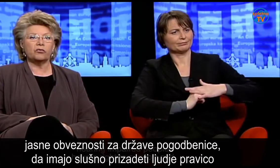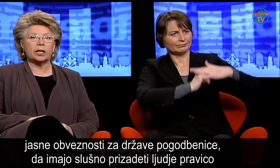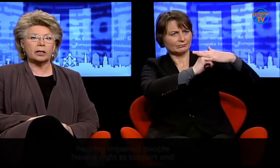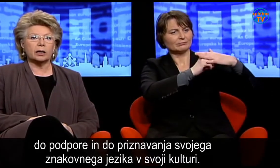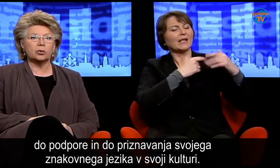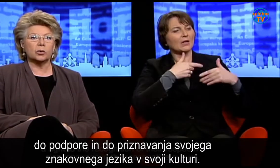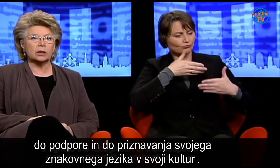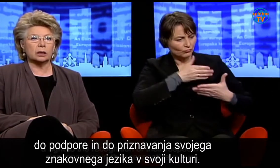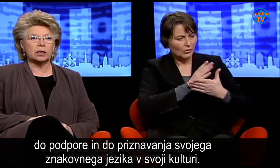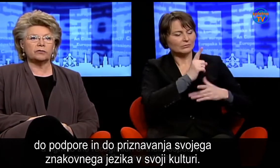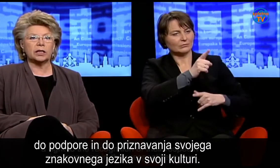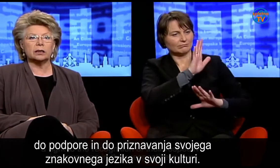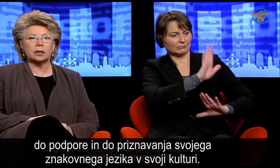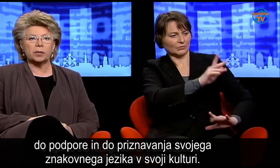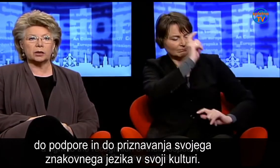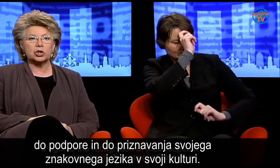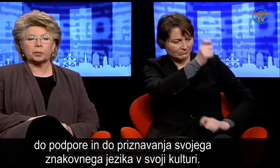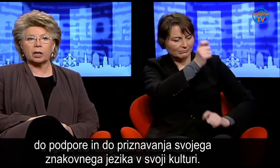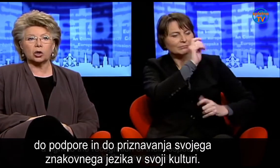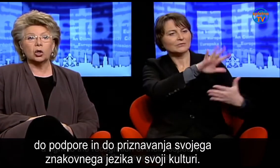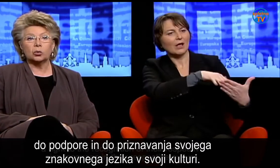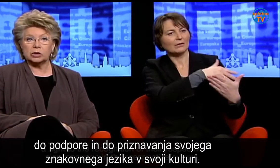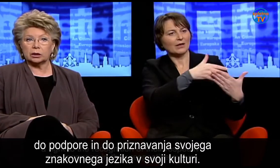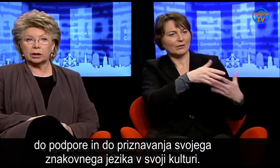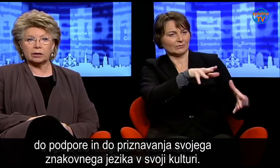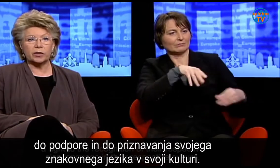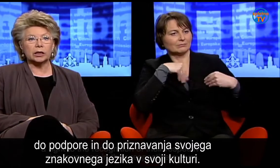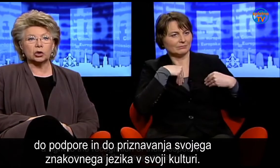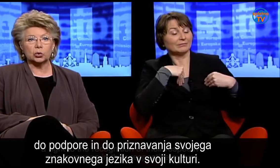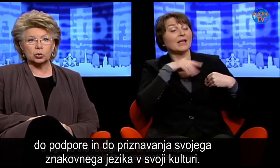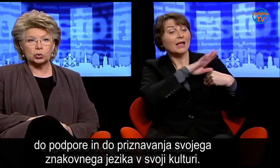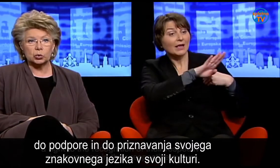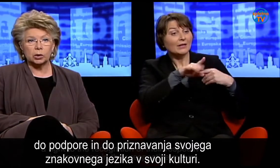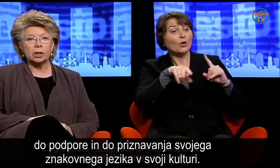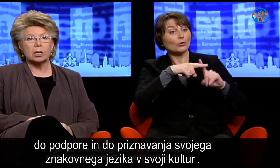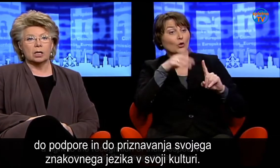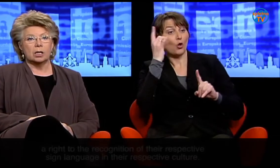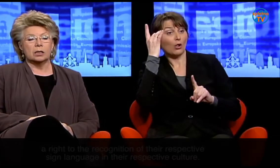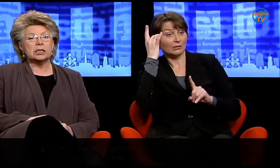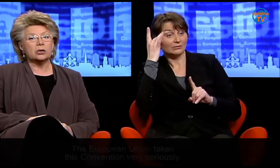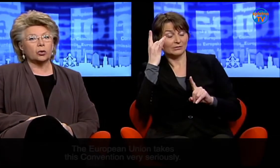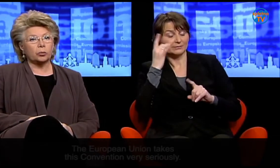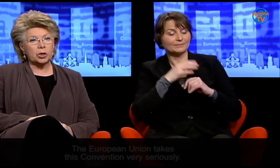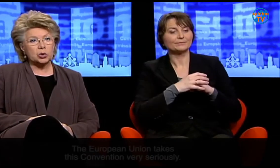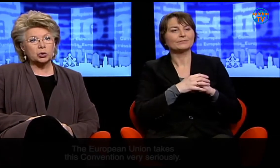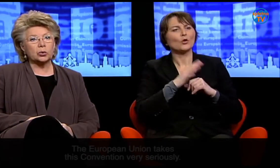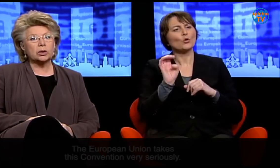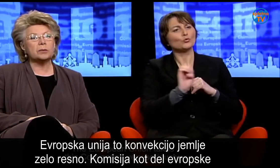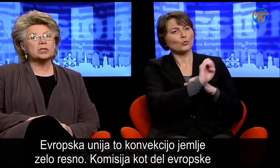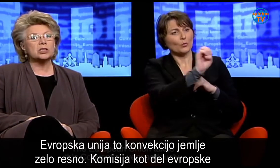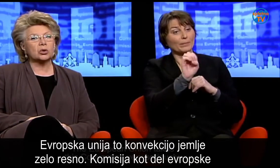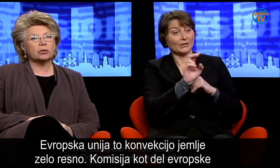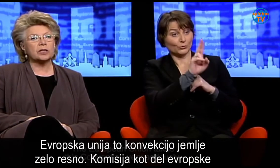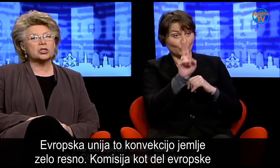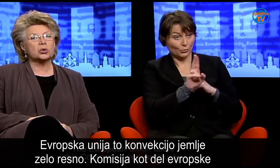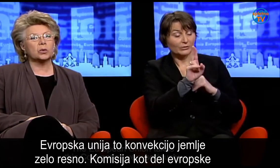Recht auf Anerkennung ihrer jeweiligen Gebärdensprache und ihrer jeweiligen Kultur. Die Europäische Union